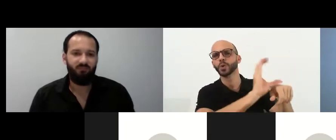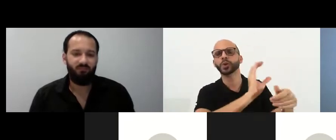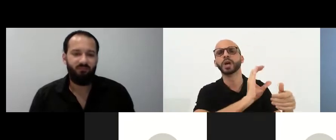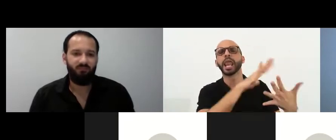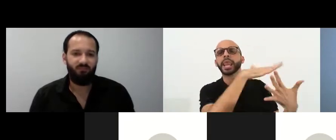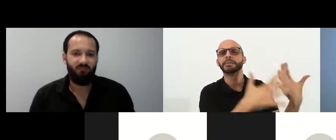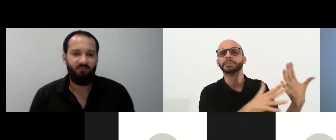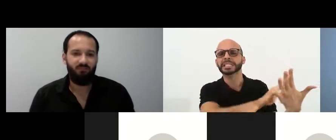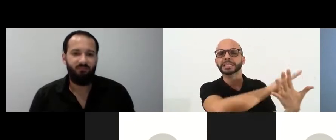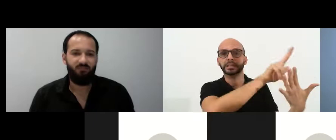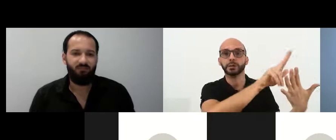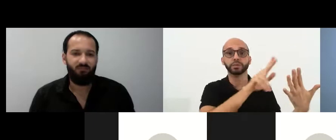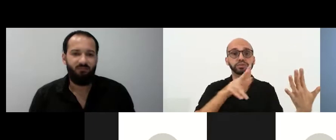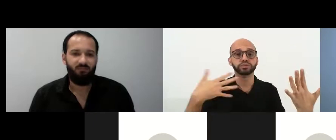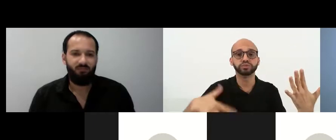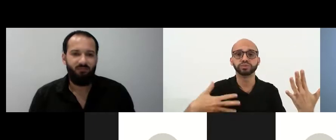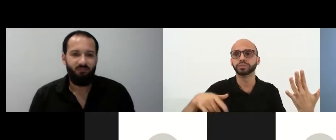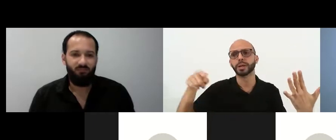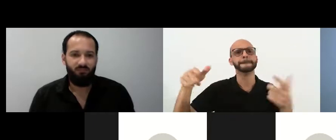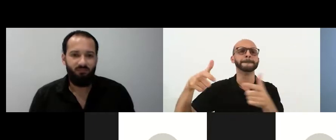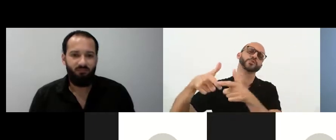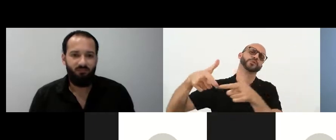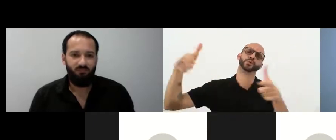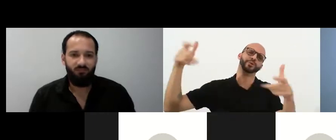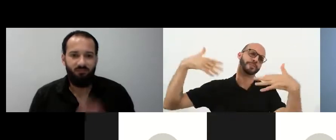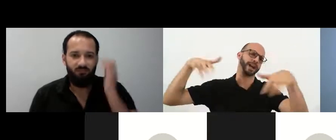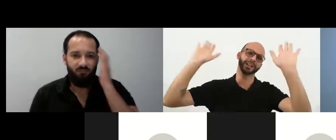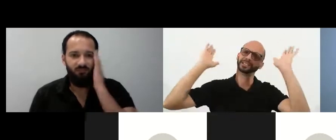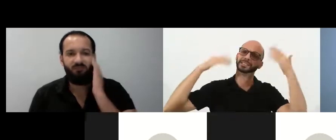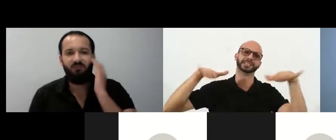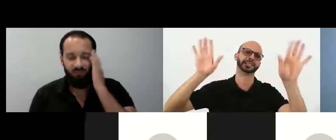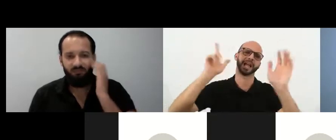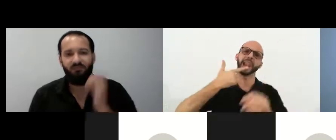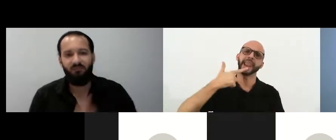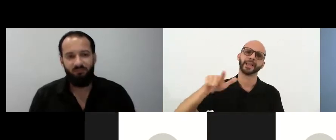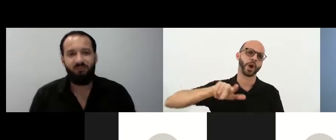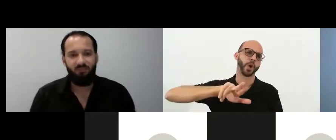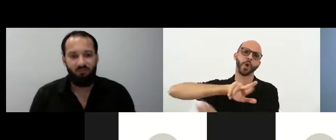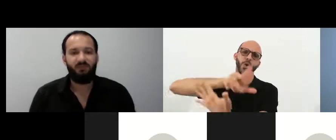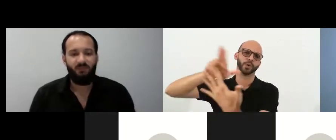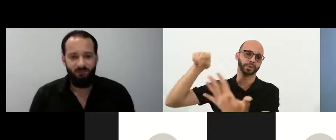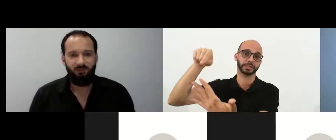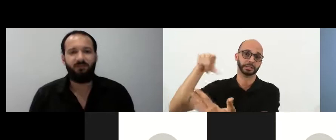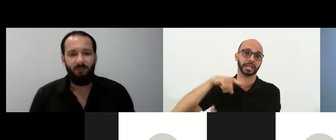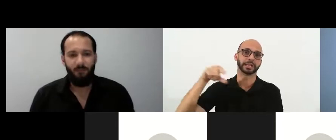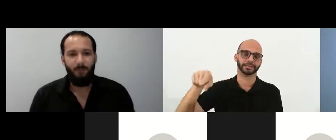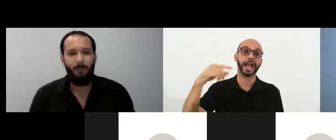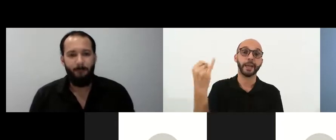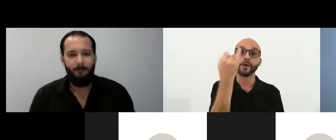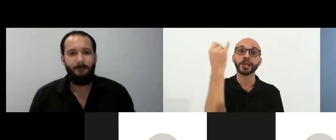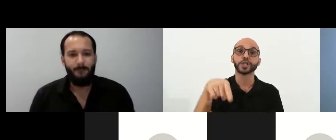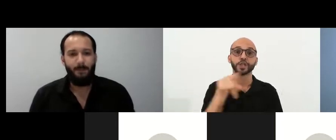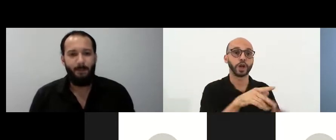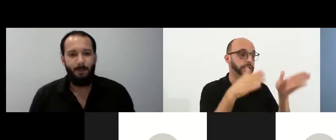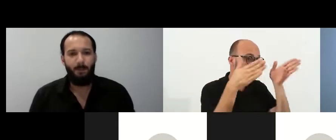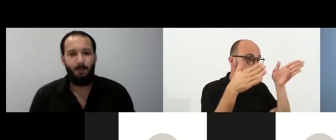resto também, porque foram sim abertos vários cursos de Libras, vários cursos, mas isso nós já temos, mas também tem